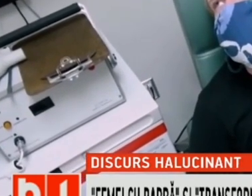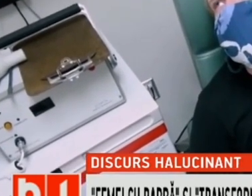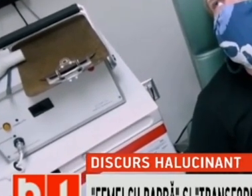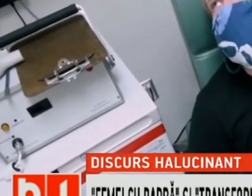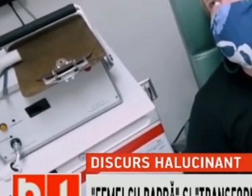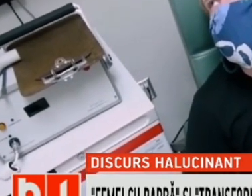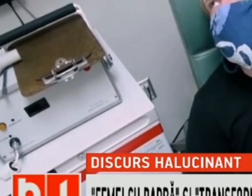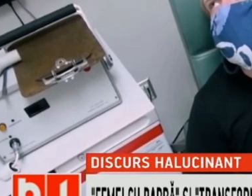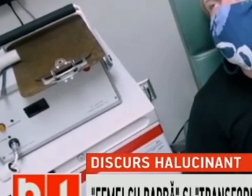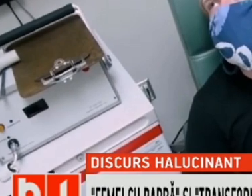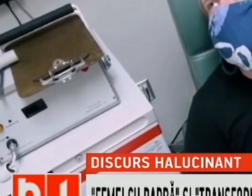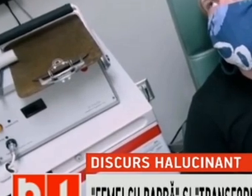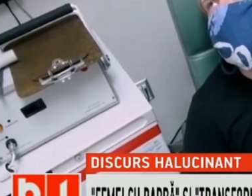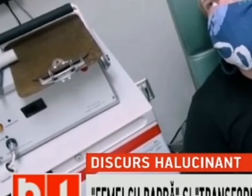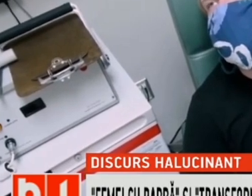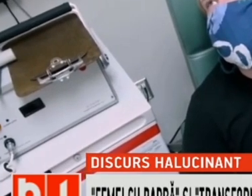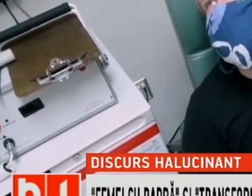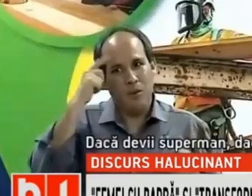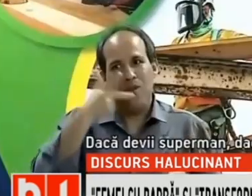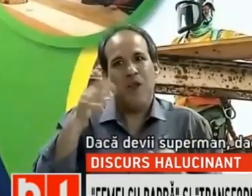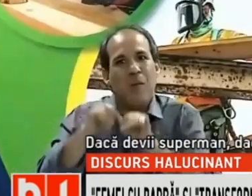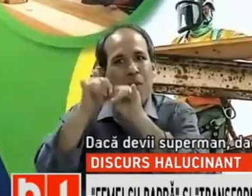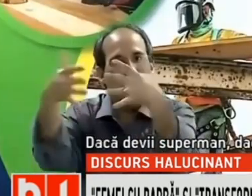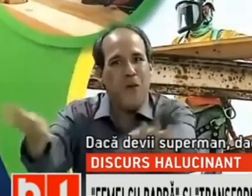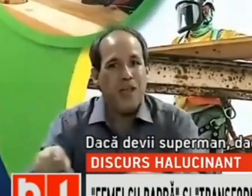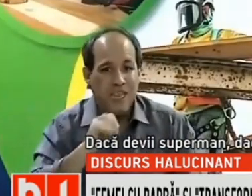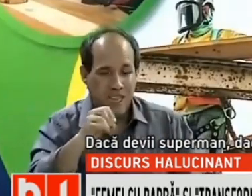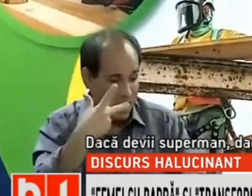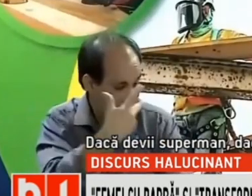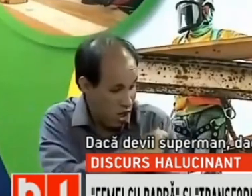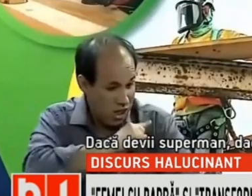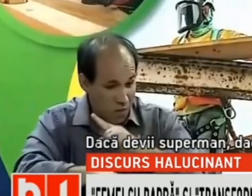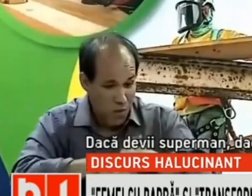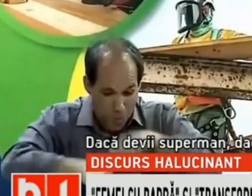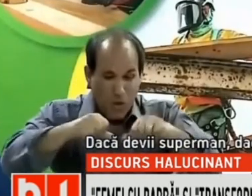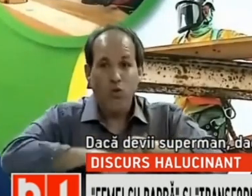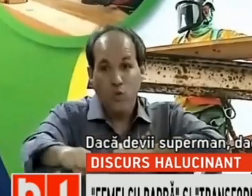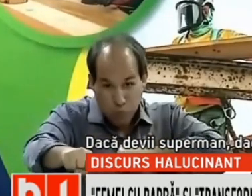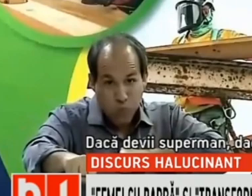însă discursul halucinant nu se oprește aici croaziera superioară